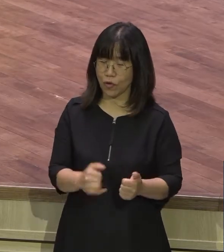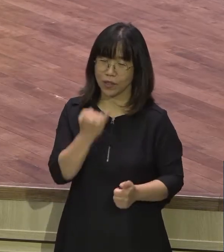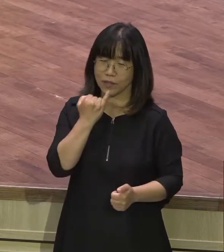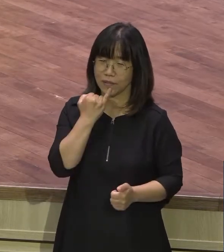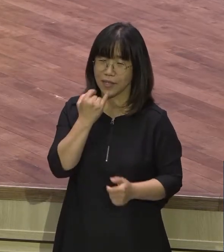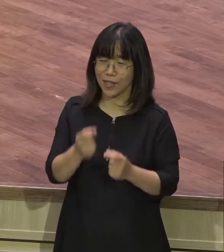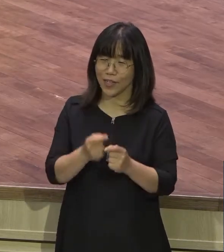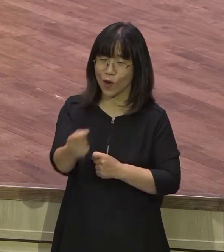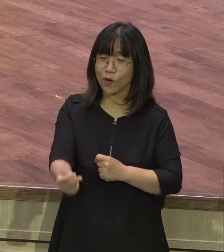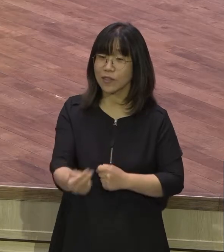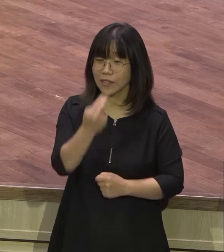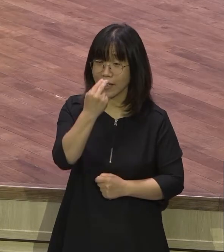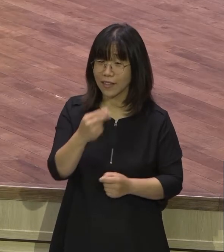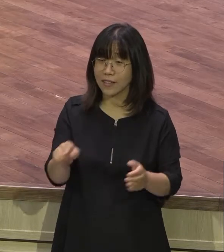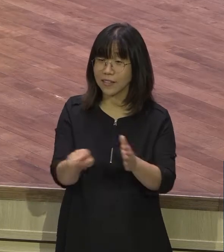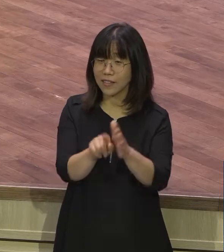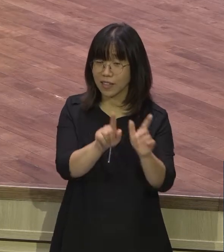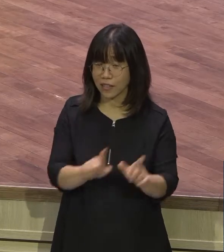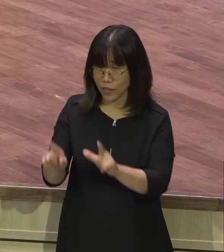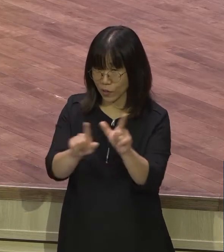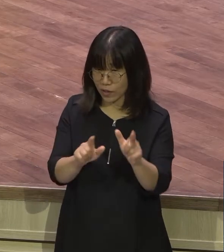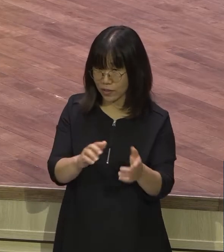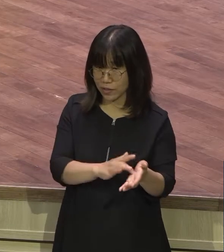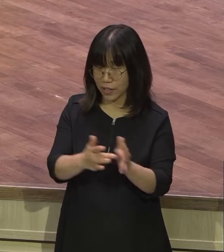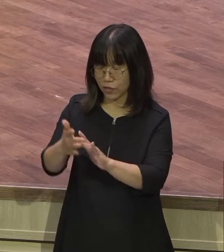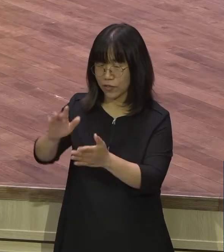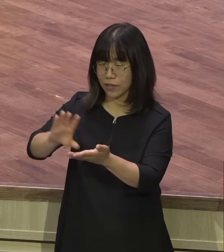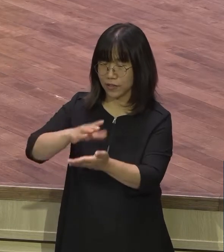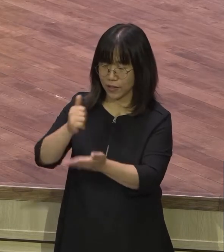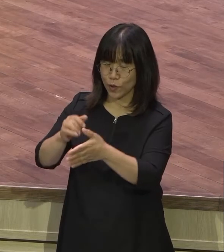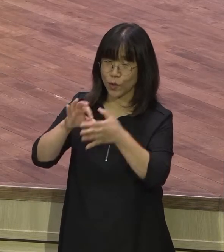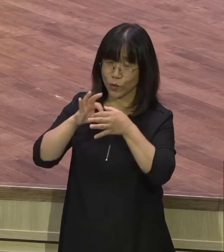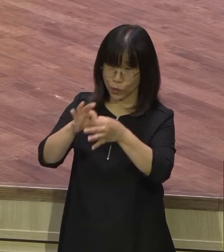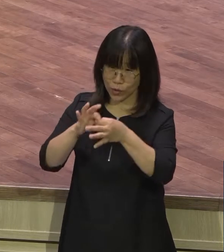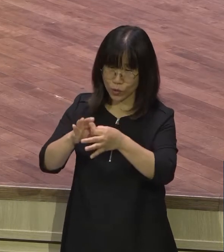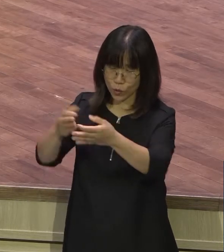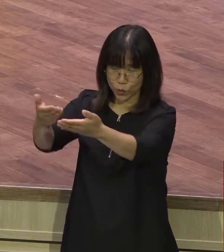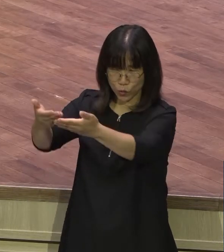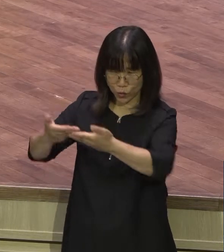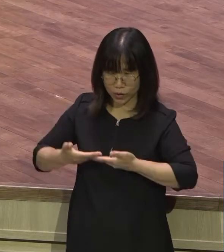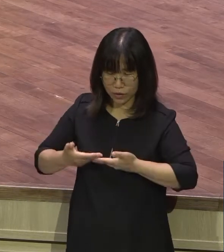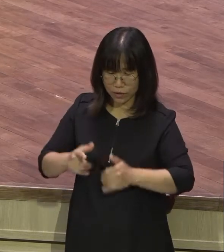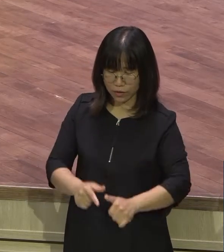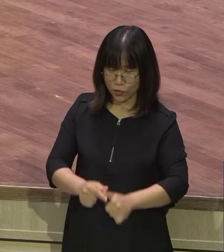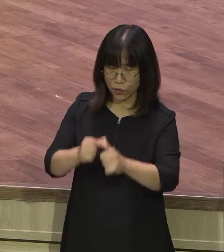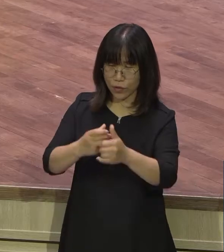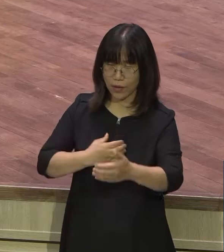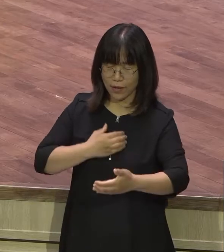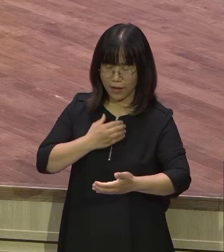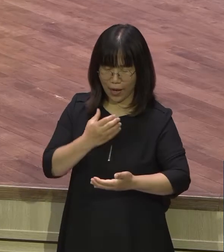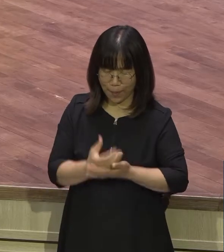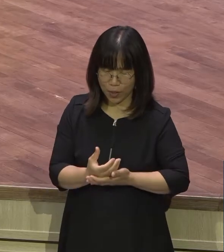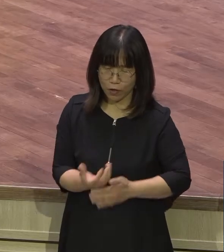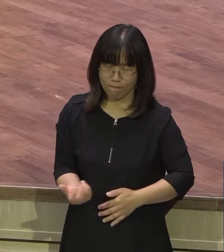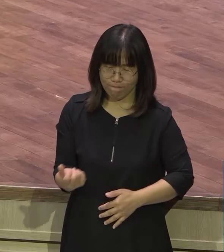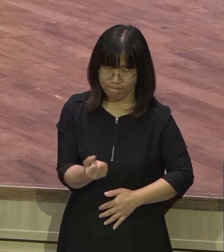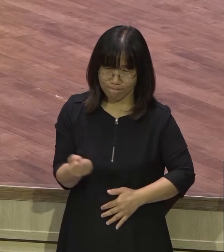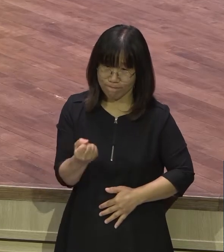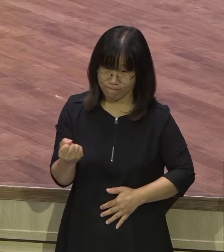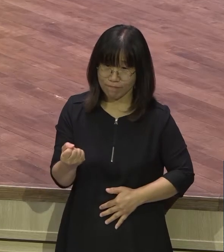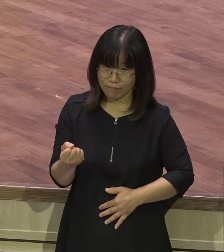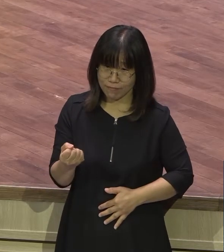신앙생활은요 예수 그리스도를 통해서 주어진 구원의 감격을 놓치지 않는 겁니다